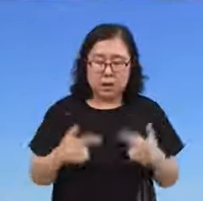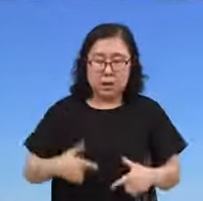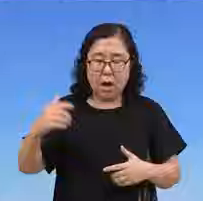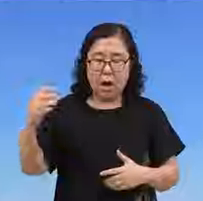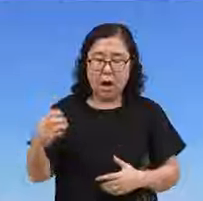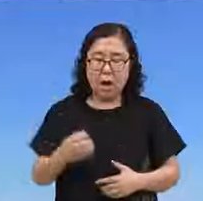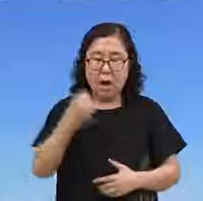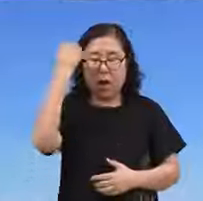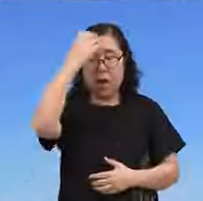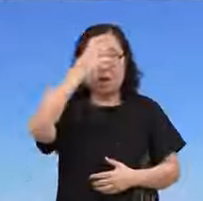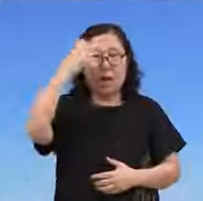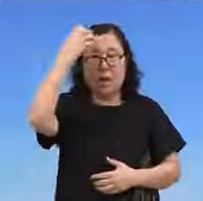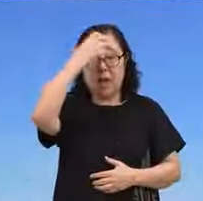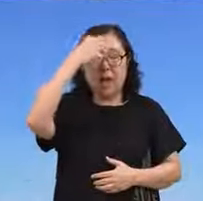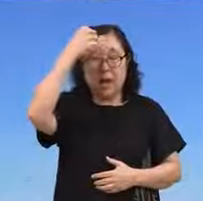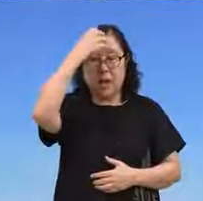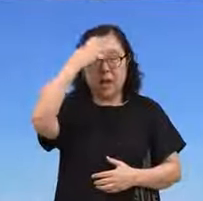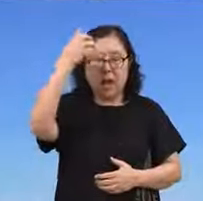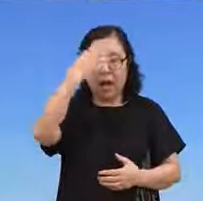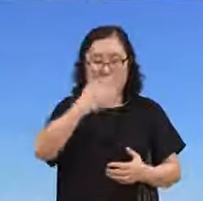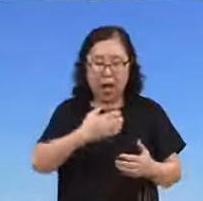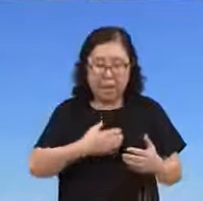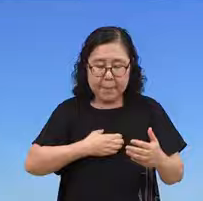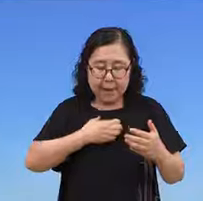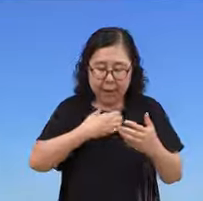늘 성령에 감아주사.